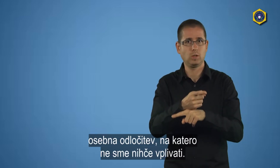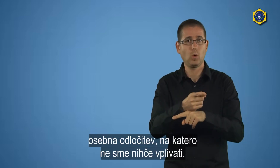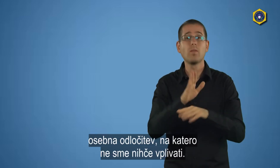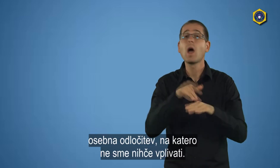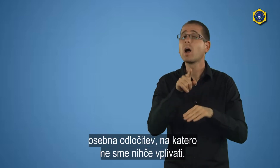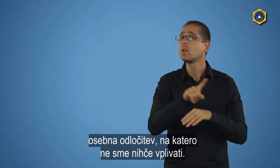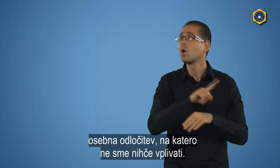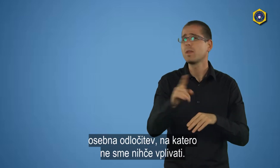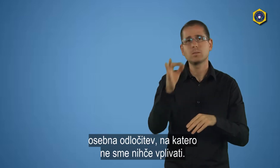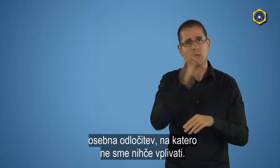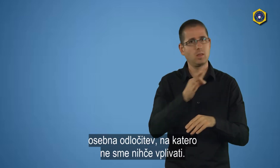vplivati.